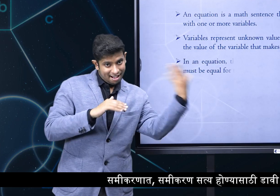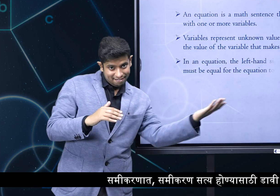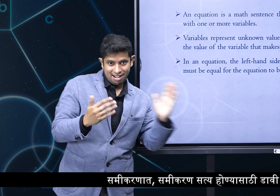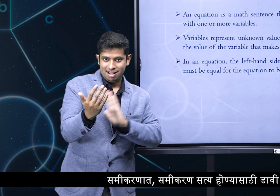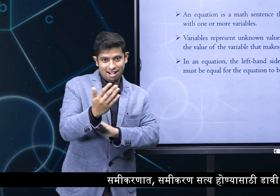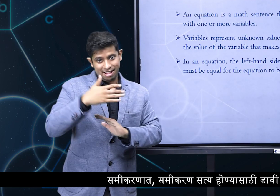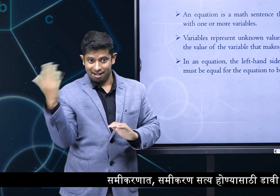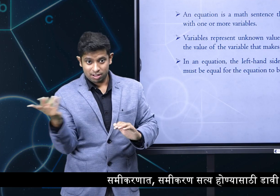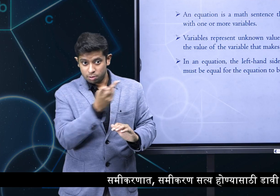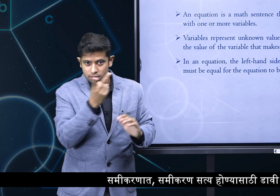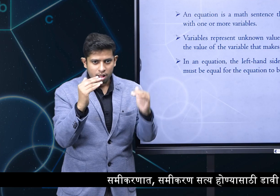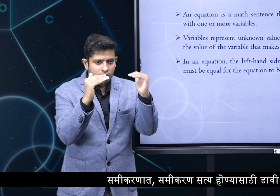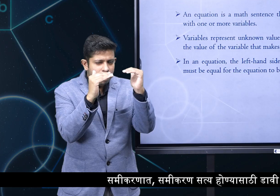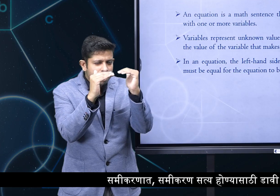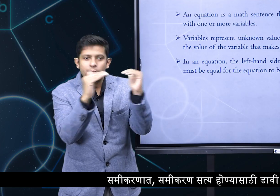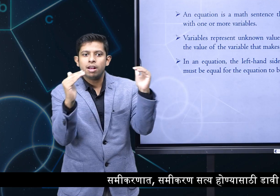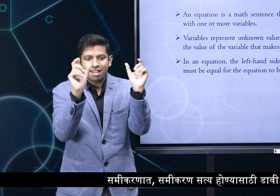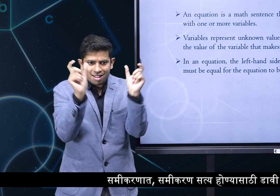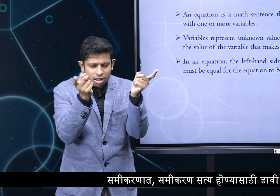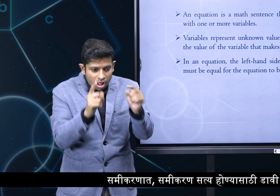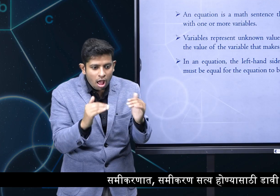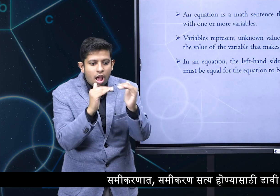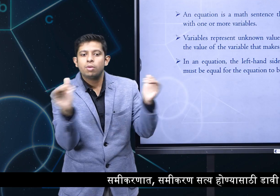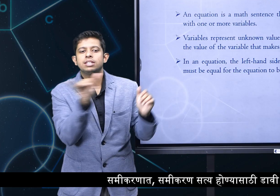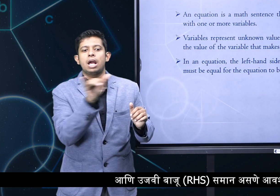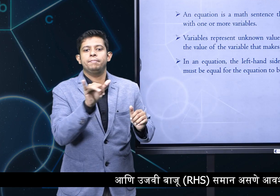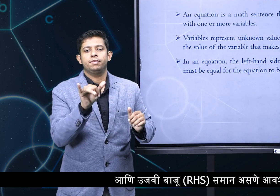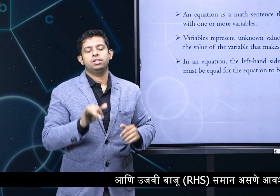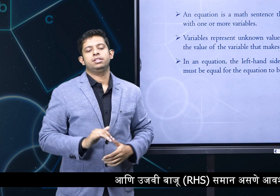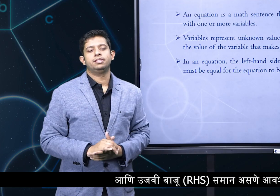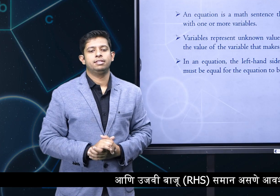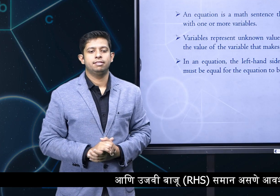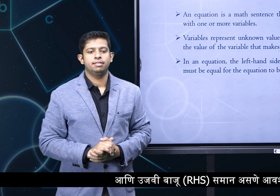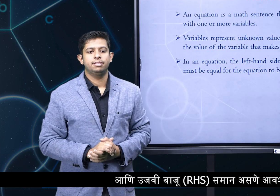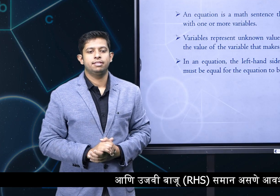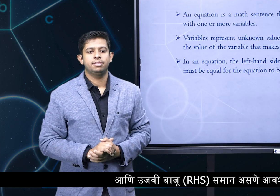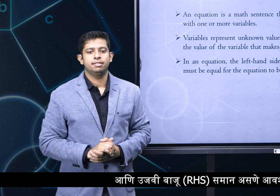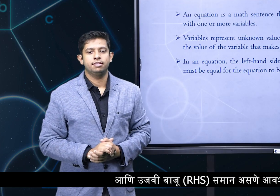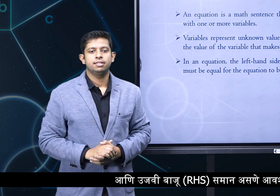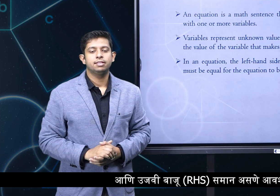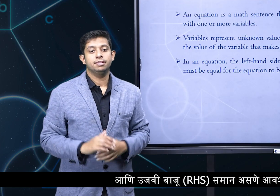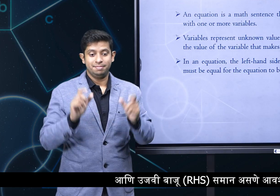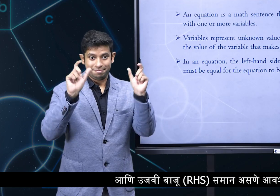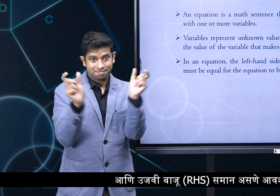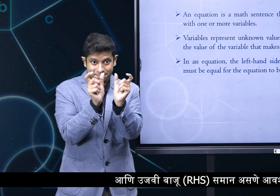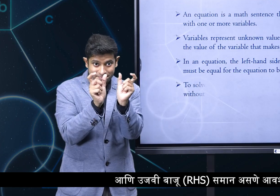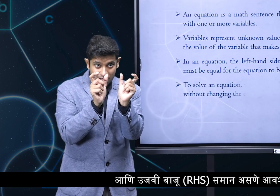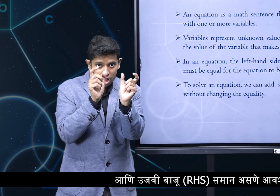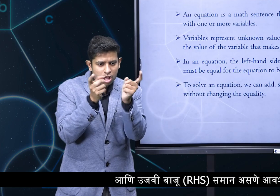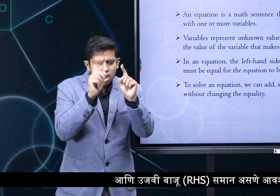समीकरणात समीकरण सत्य होण्यासाठी डावी बाजू LHS आणि उजवी बाजू म्हणजेच RHS समान असणे